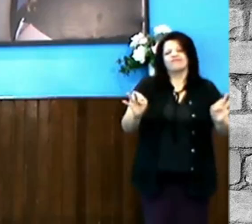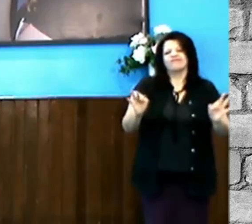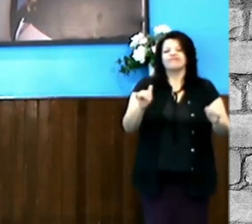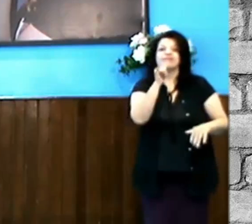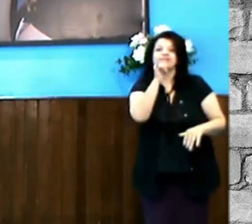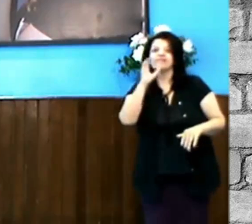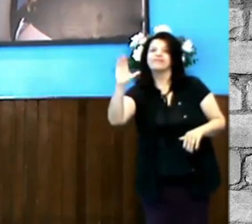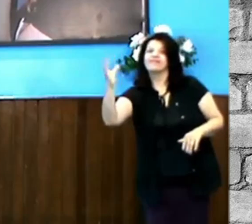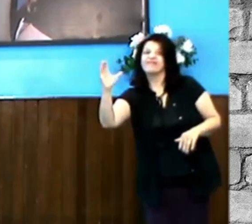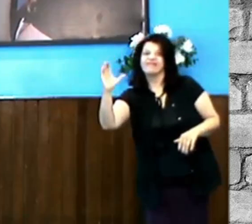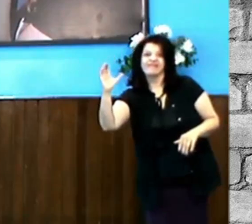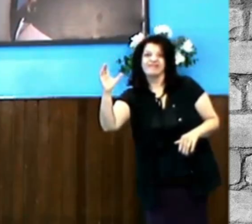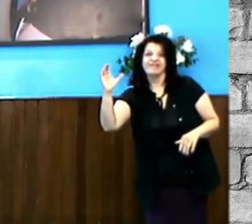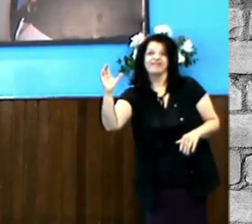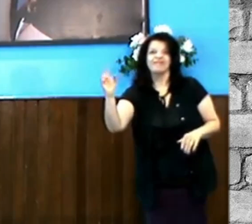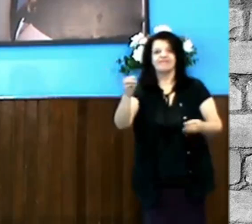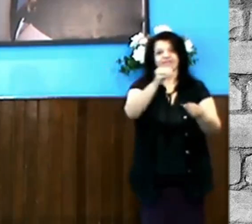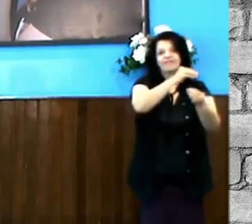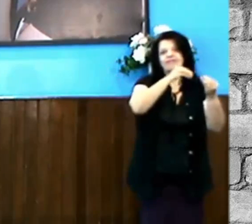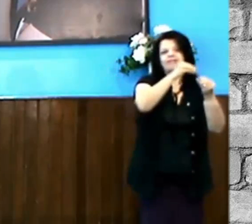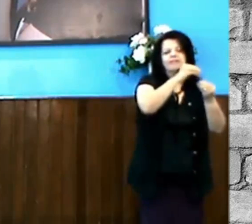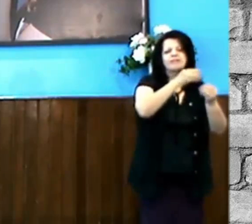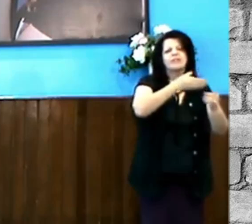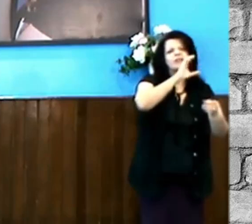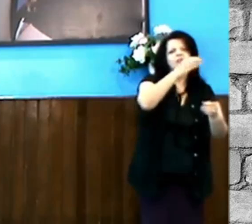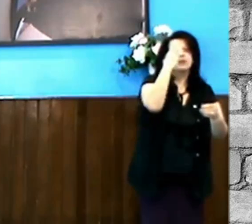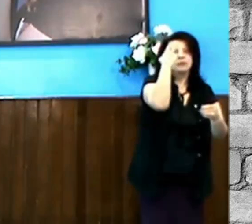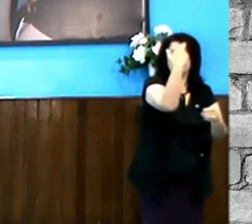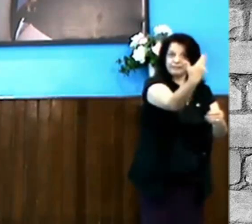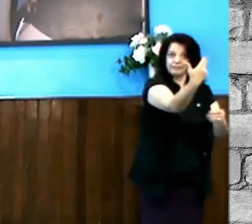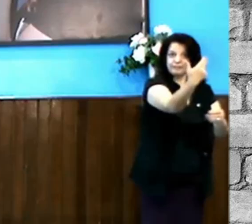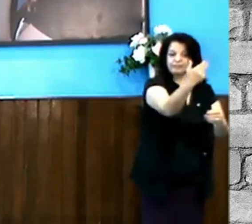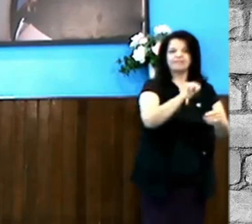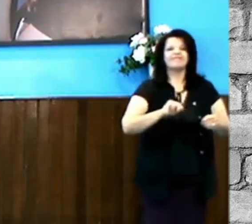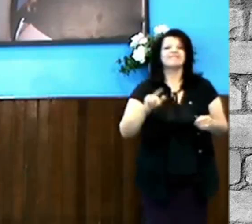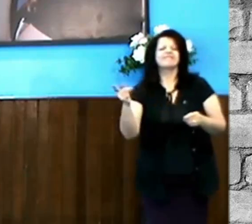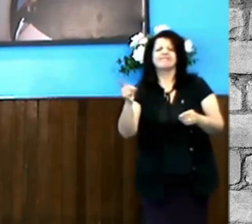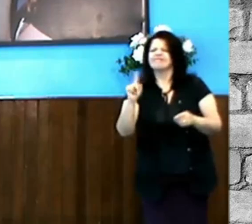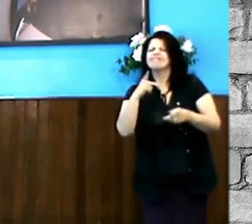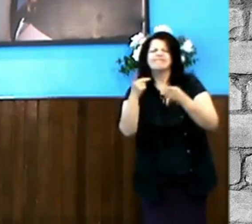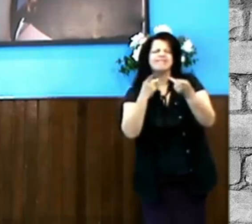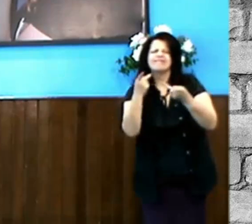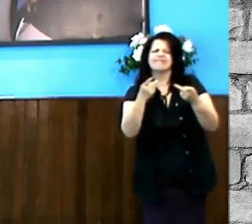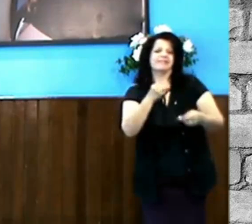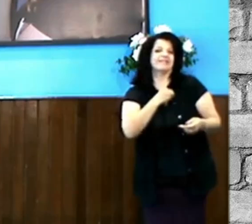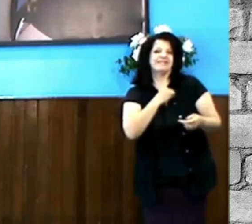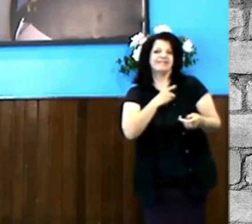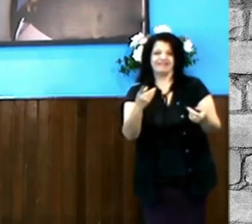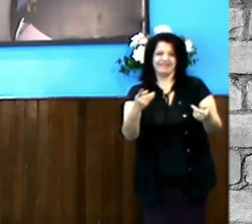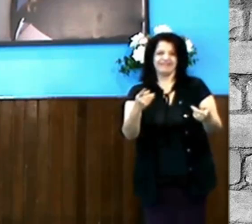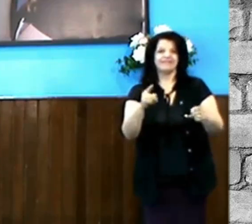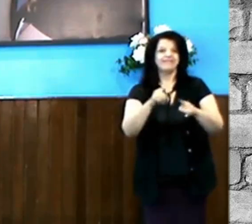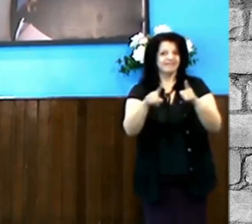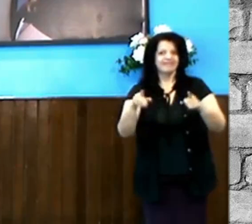você quer a Coca? Não por causa do mal que ela faz, de forma alguma. E a gente não está aqui falando que é pecado ou não. Nós só estamos dizendo que a intoxicação